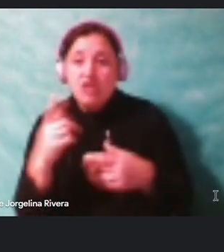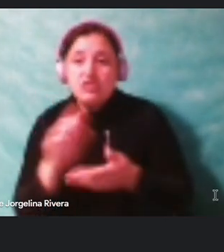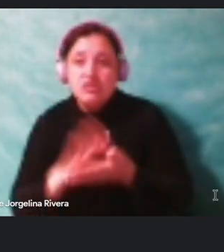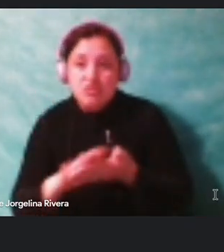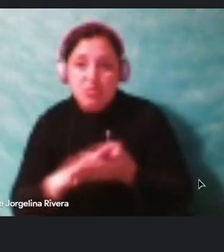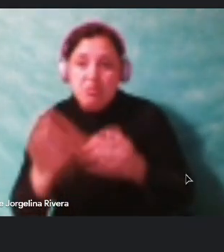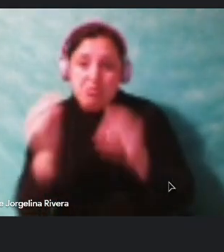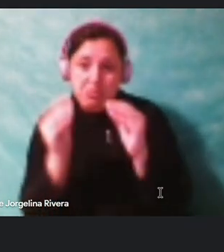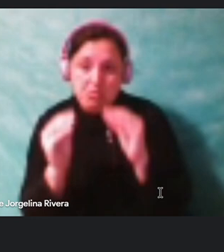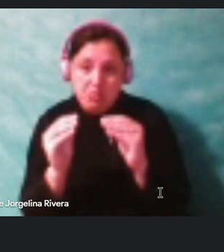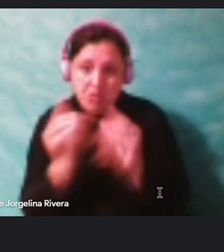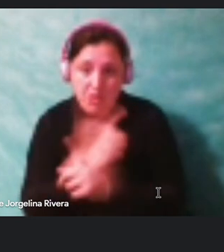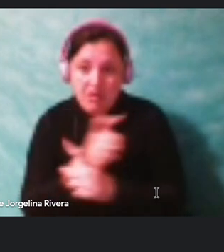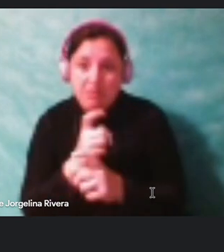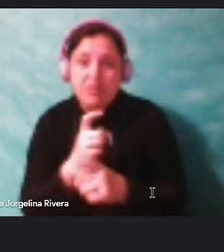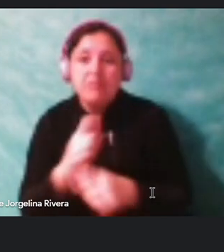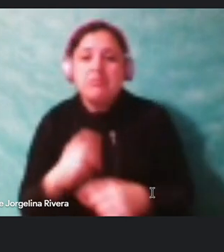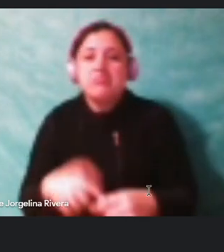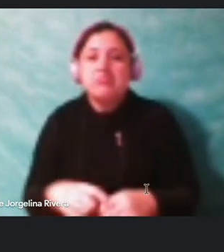Interacción.